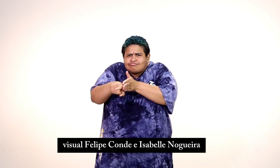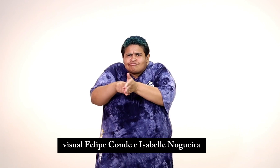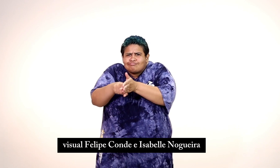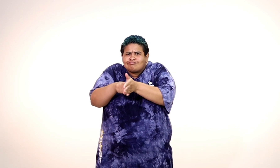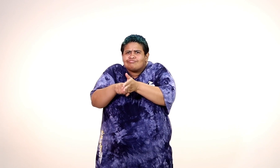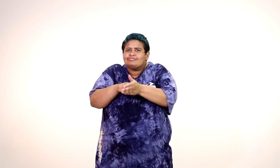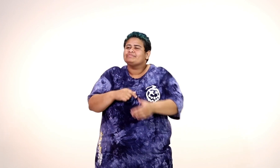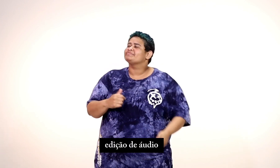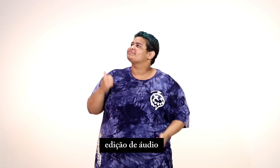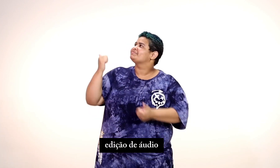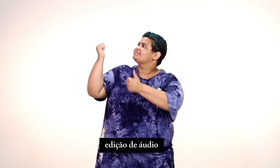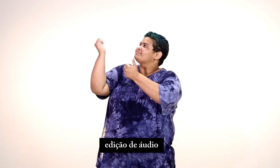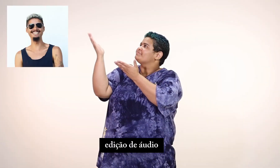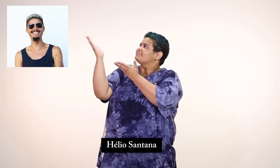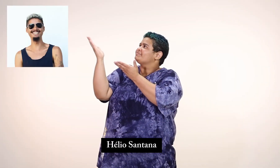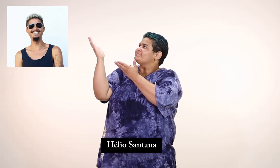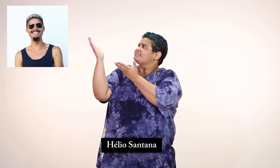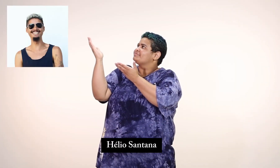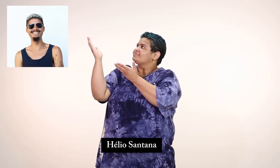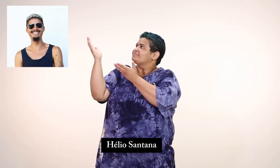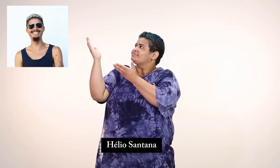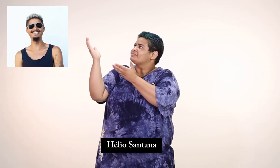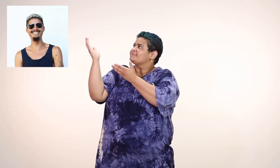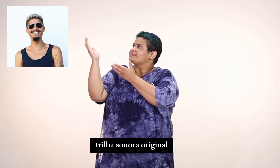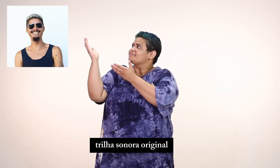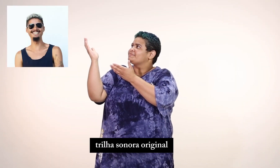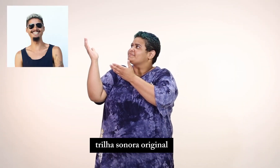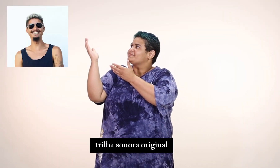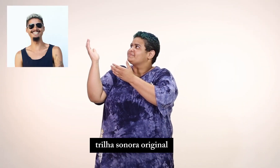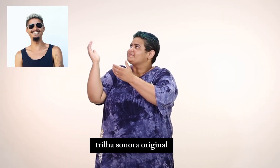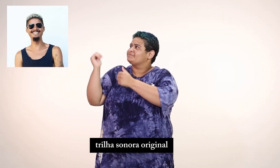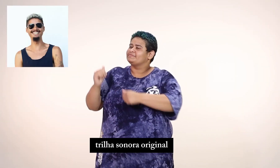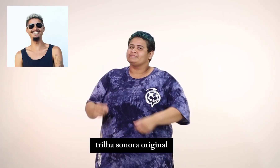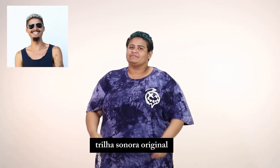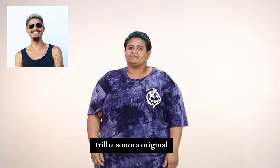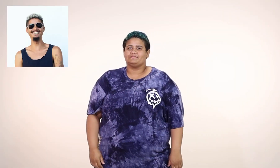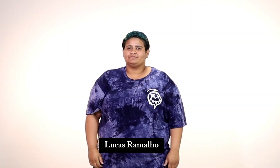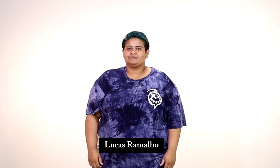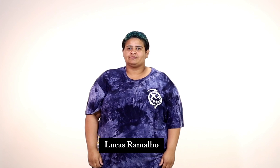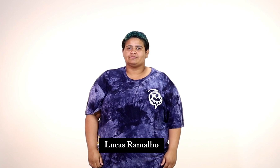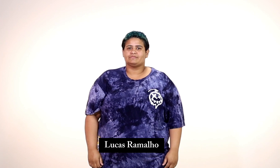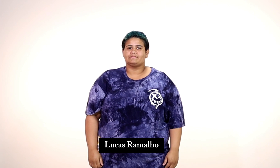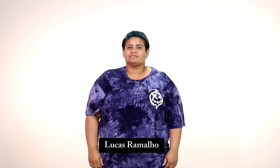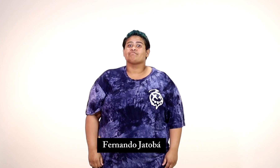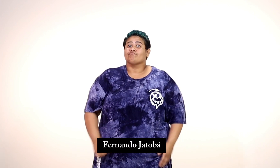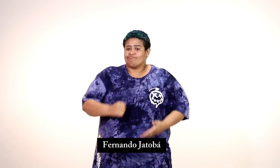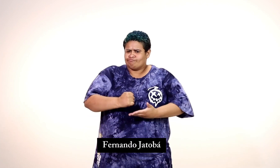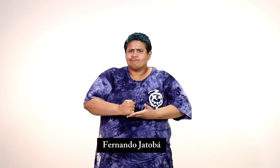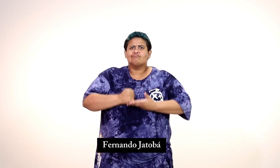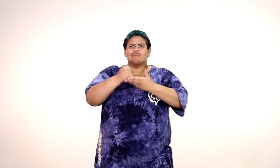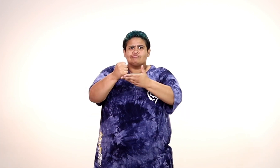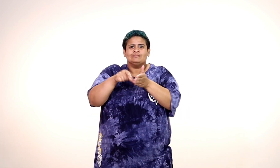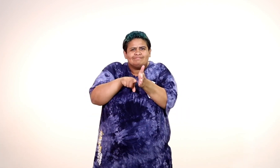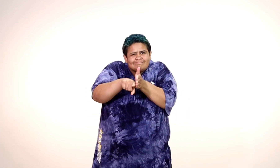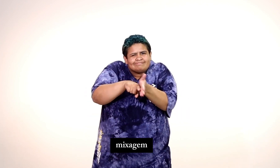Nogueira. Edição de áudio, Hélio Santana. Trilha sonora original, Lucas Ramalho e Fernando Jatobá.